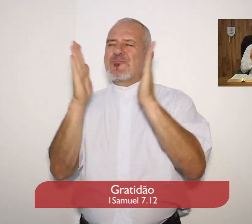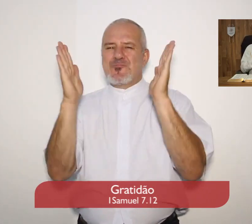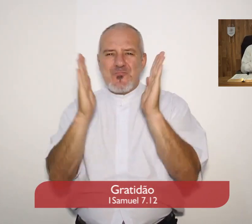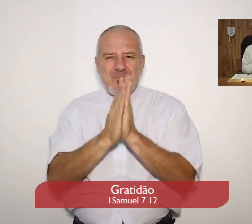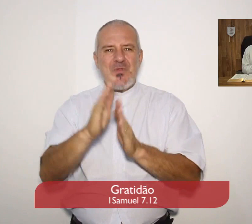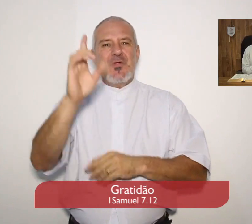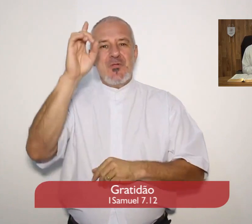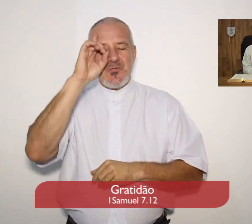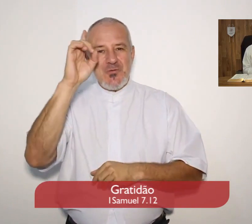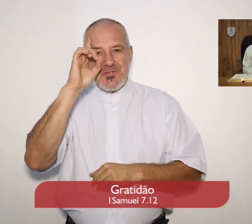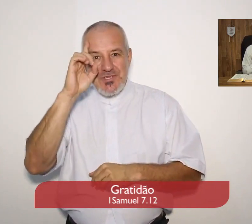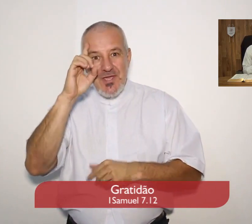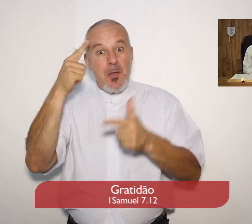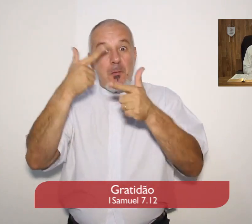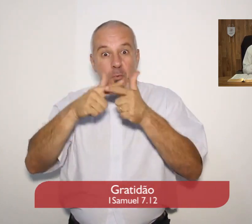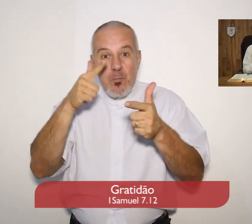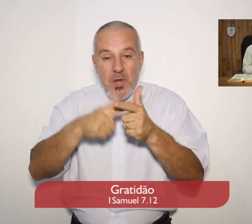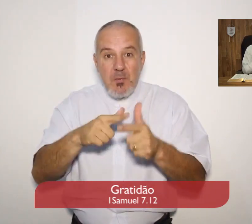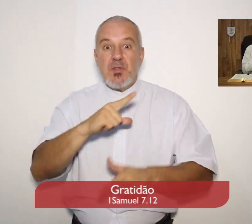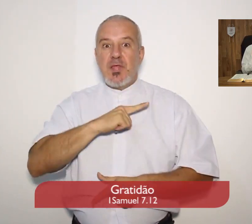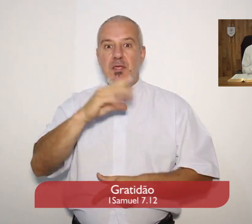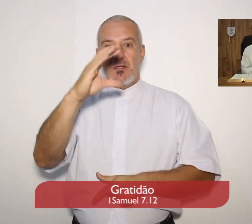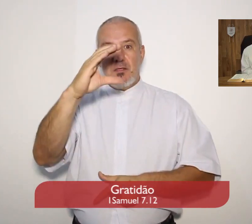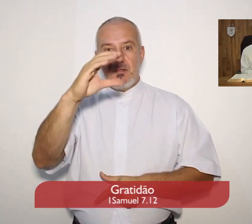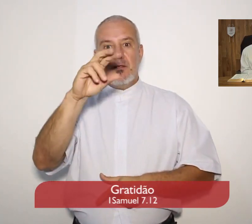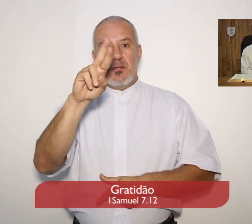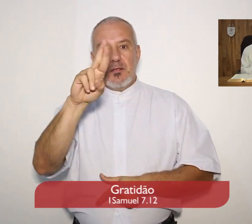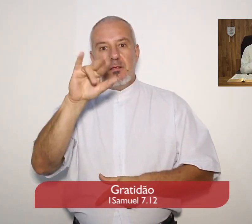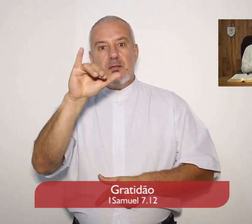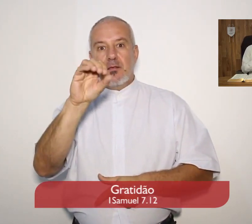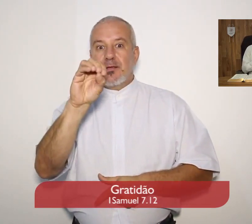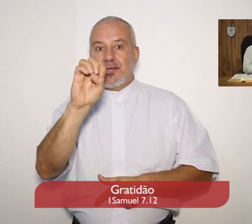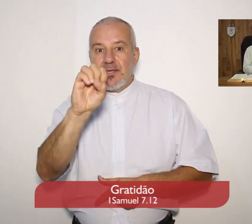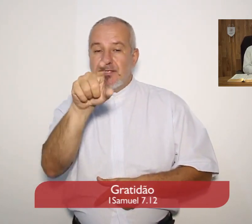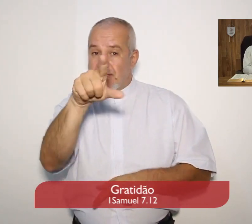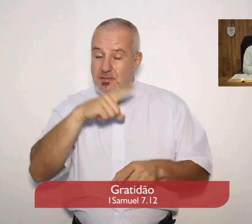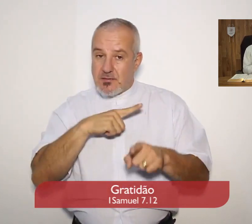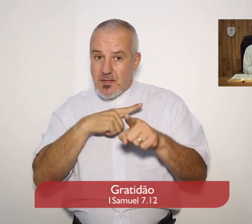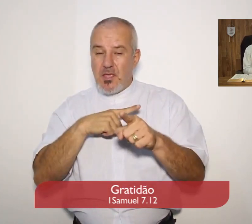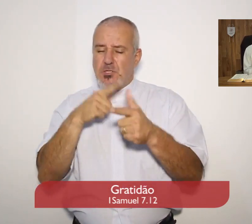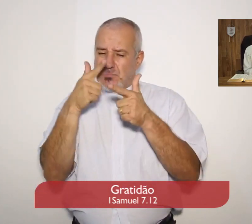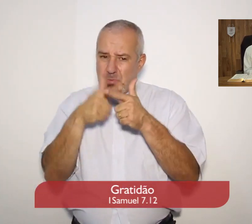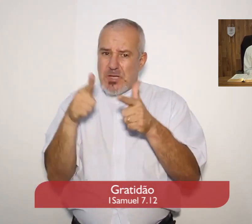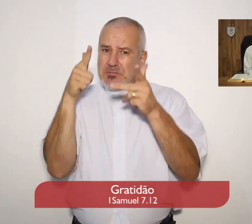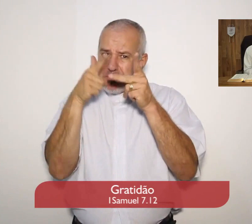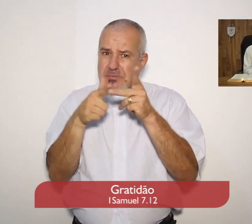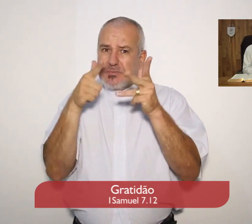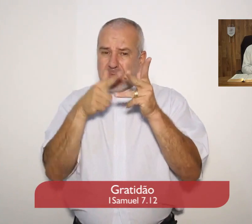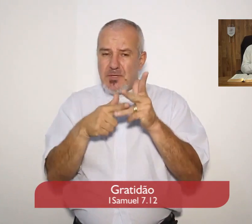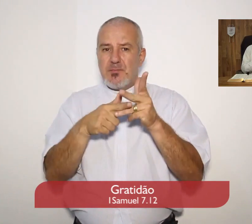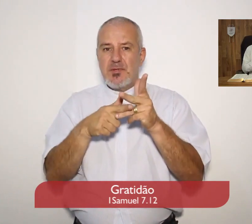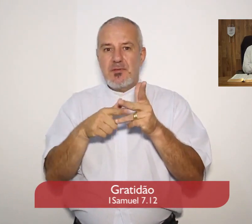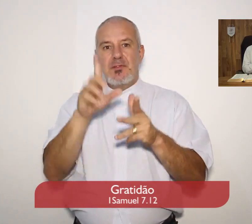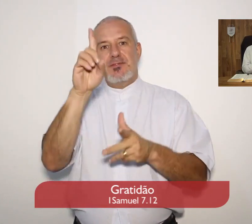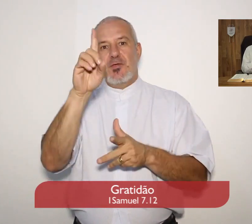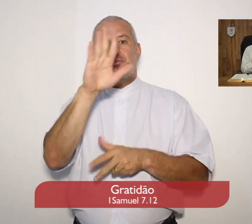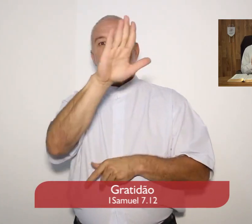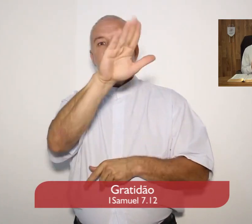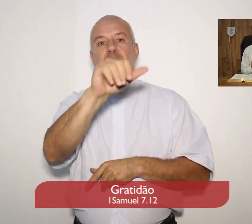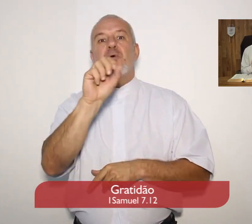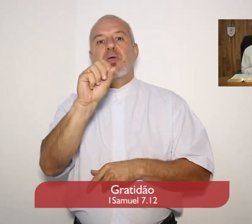intensa a palavra de Deus. Deus chamou Samuel para construir uma ponte entre a